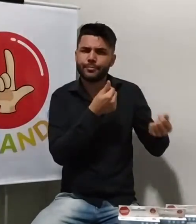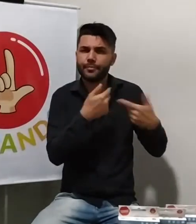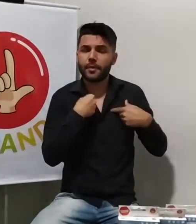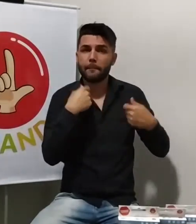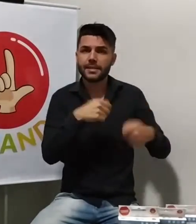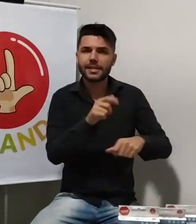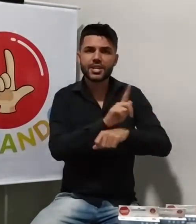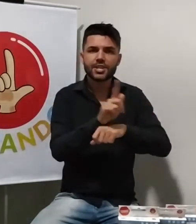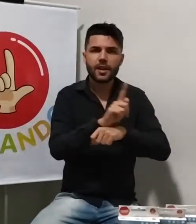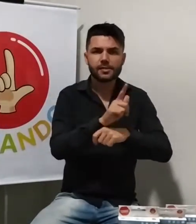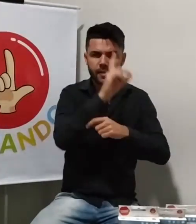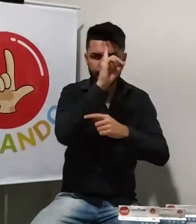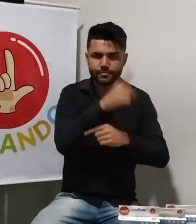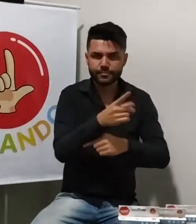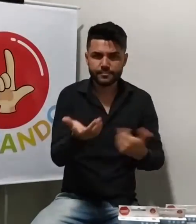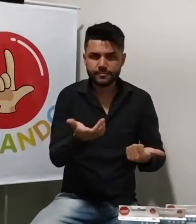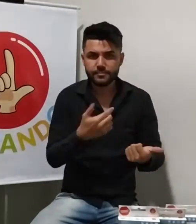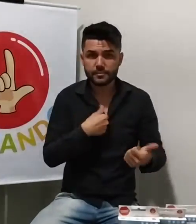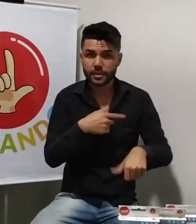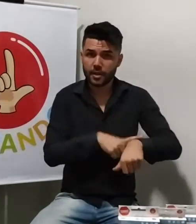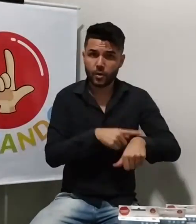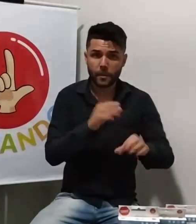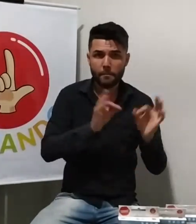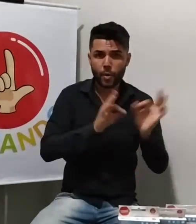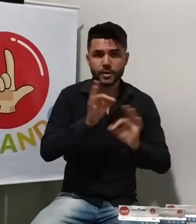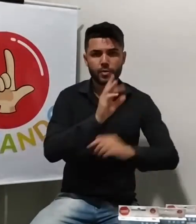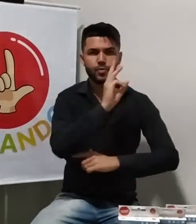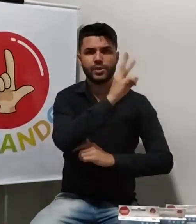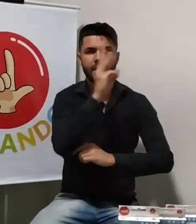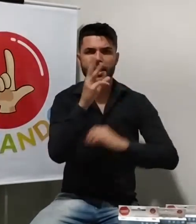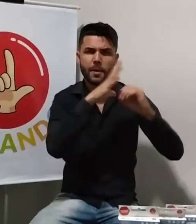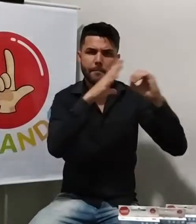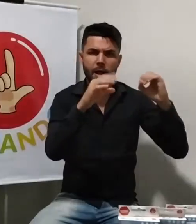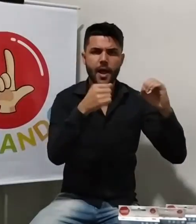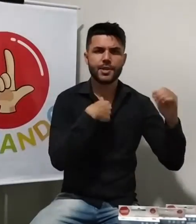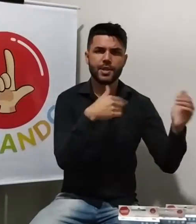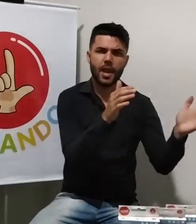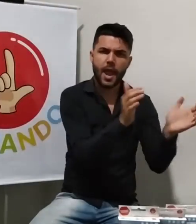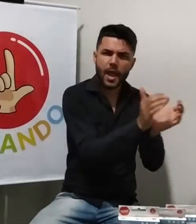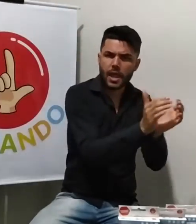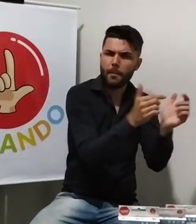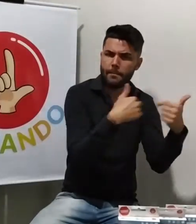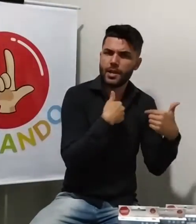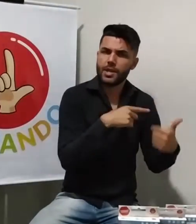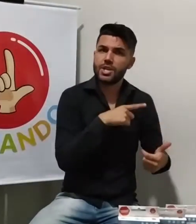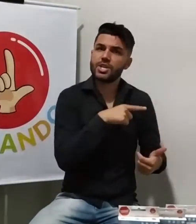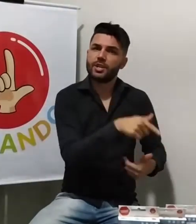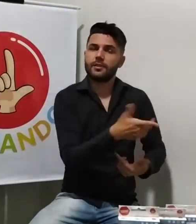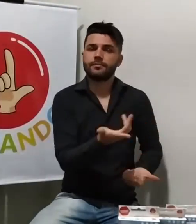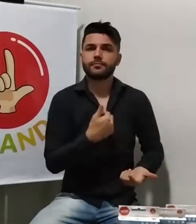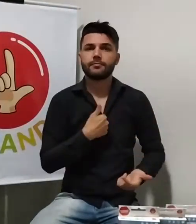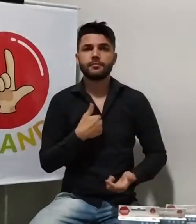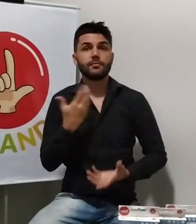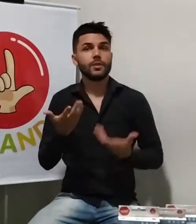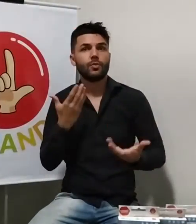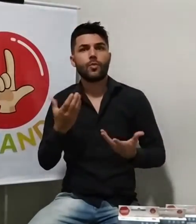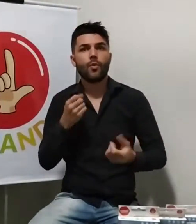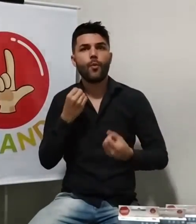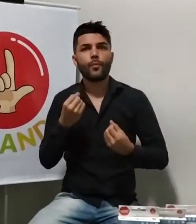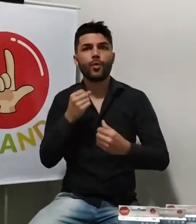o começo da conversa até o dinheiro cair na conta, foi quase um ano, ou possivelmente um ano. E enquanto isso, a Band ficou um ano esperando? Não, a gente